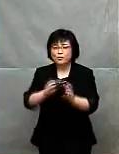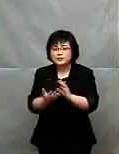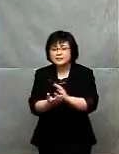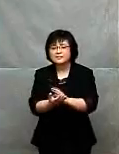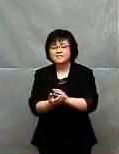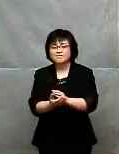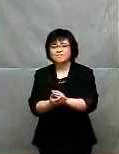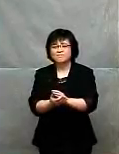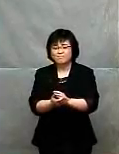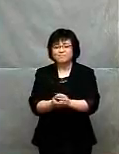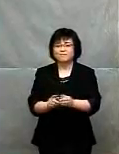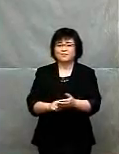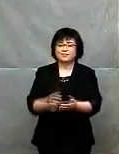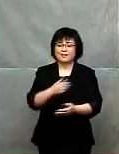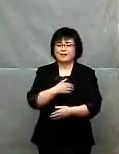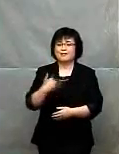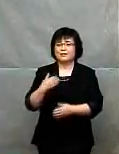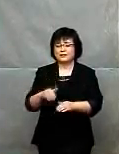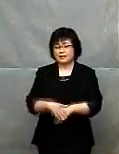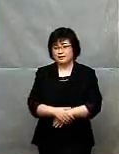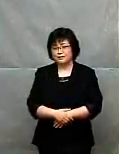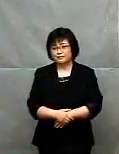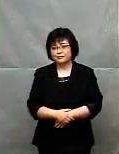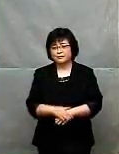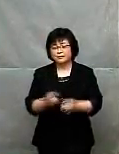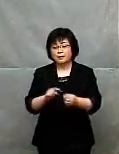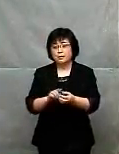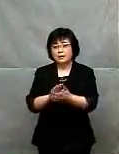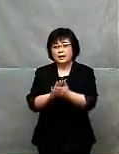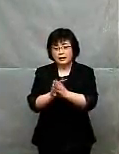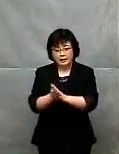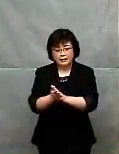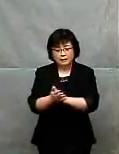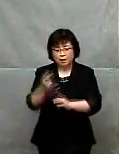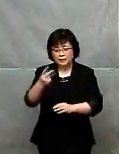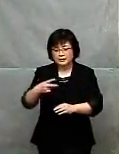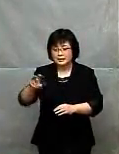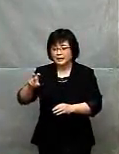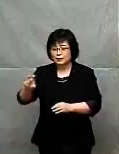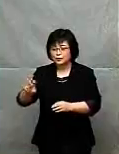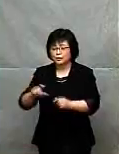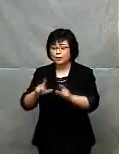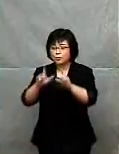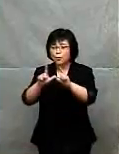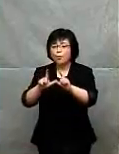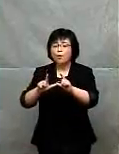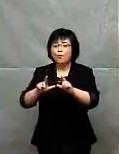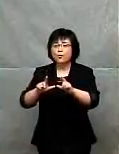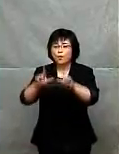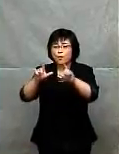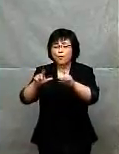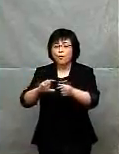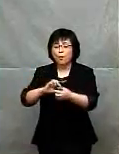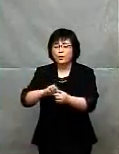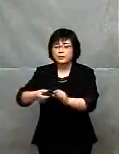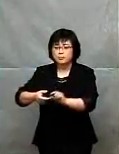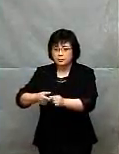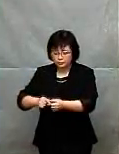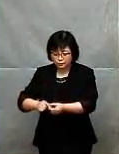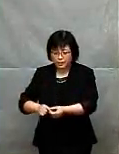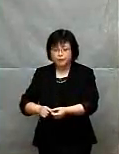ぎを見せてくれました。本県では今年度から2020年東京オリンピックでの